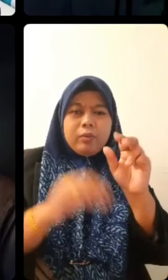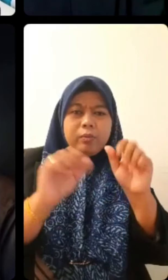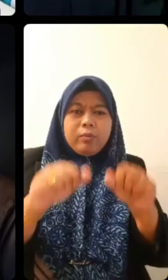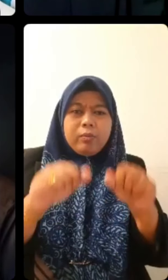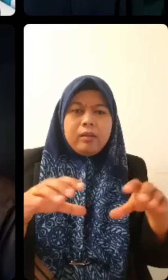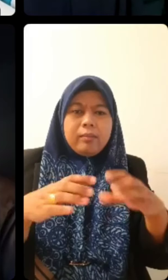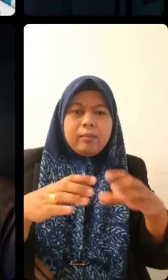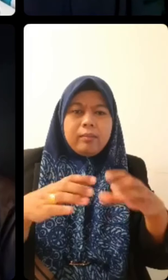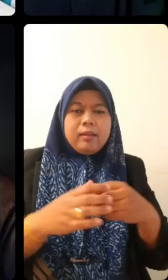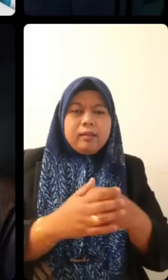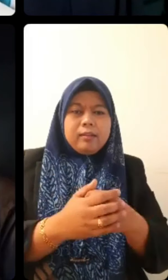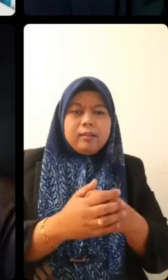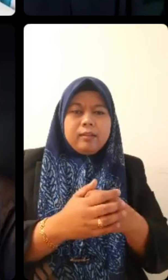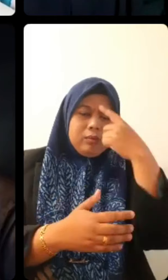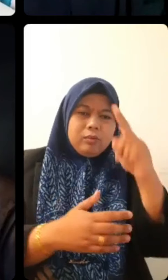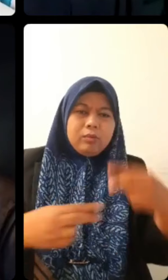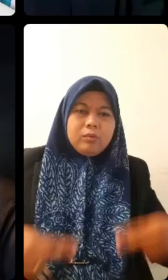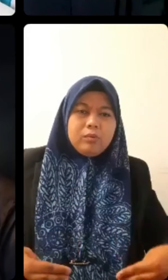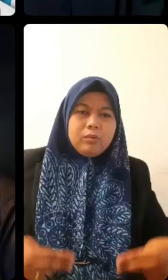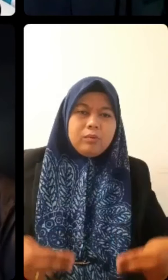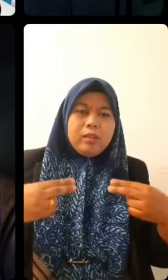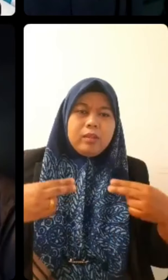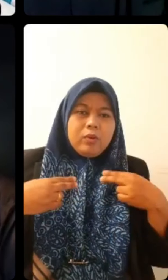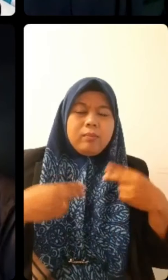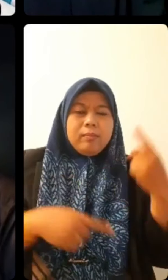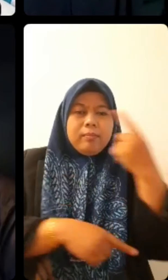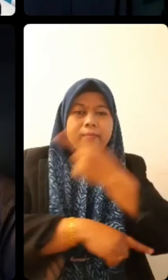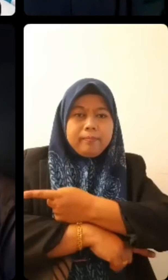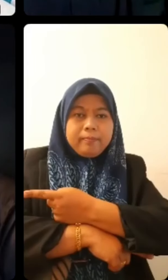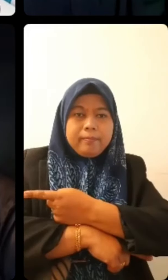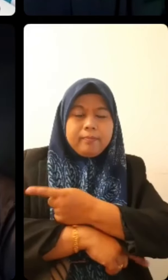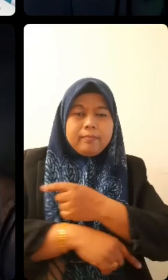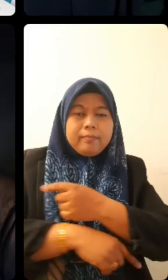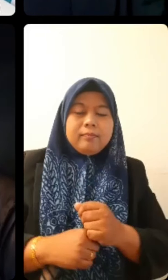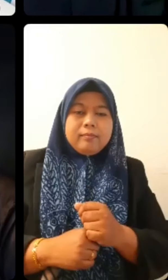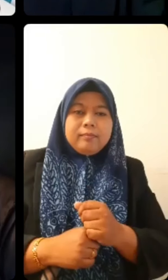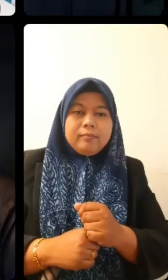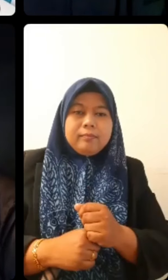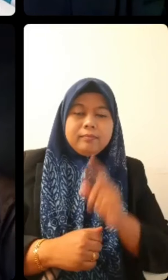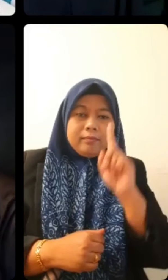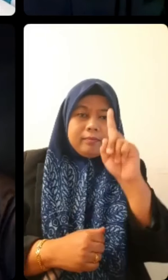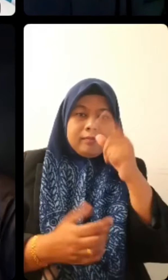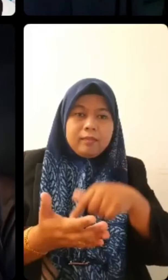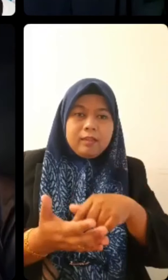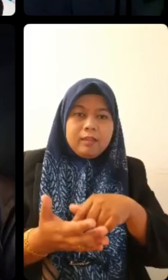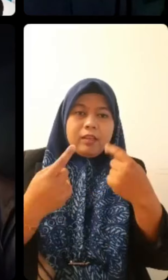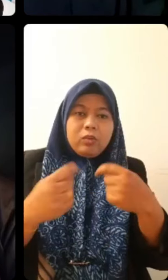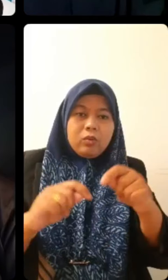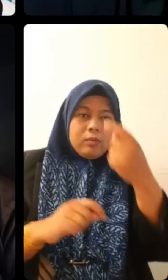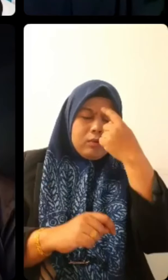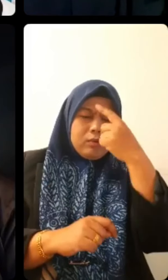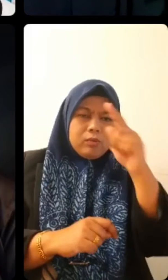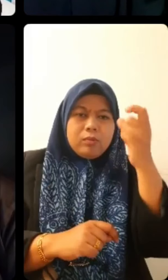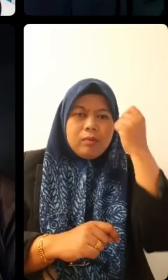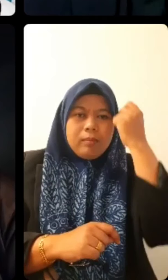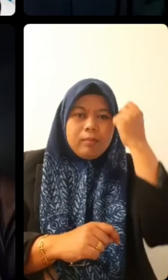menjalani kehidupan seharian mereka. Okay. Satu lagi, cuba untuk memahami keperluan seperti